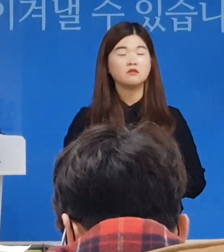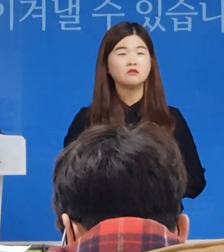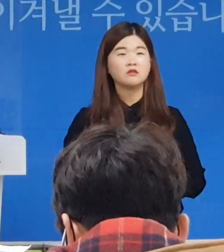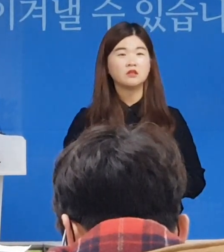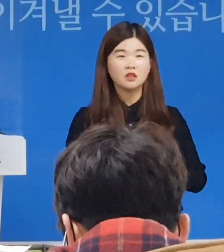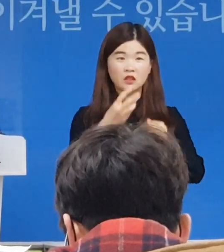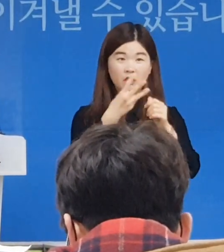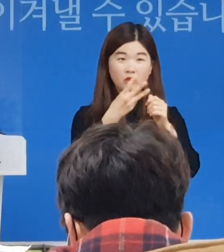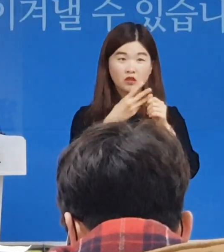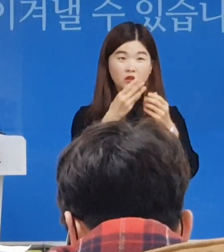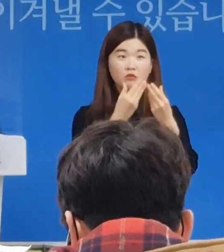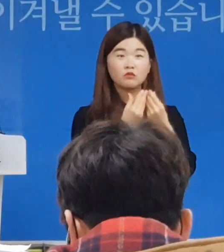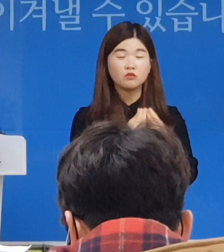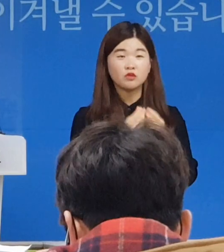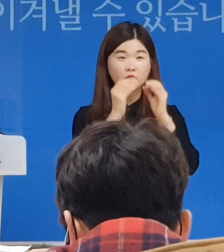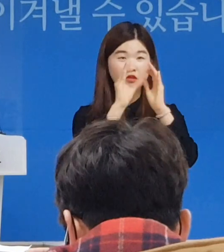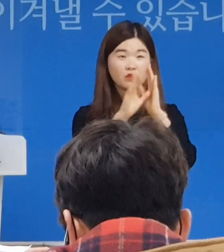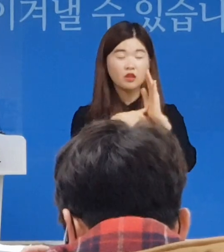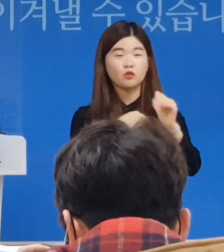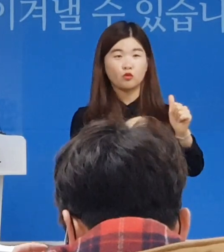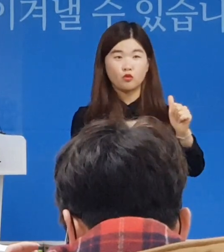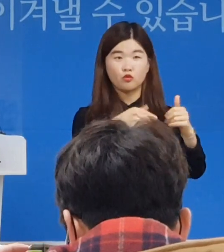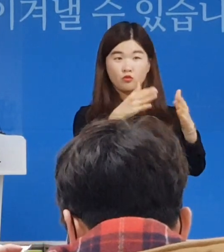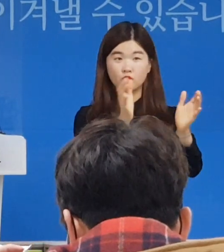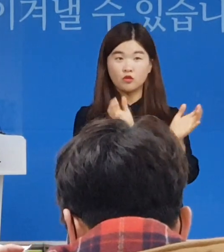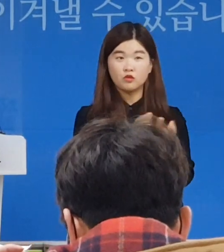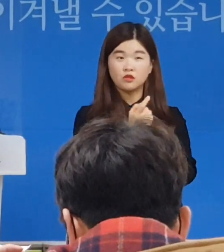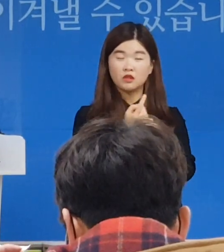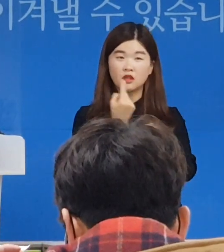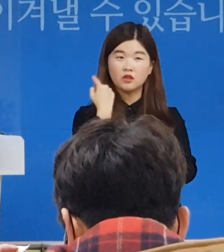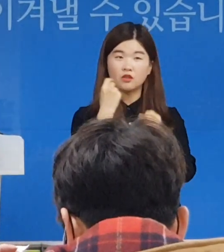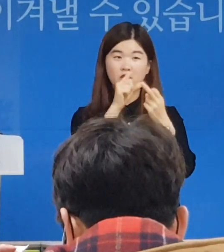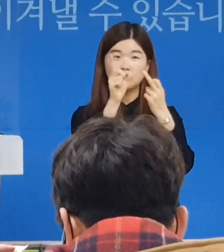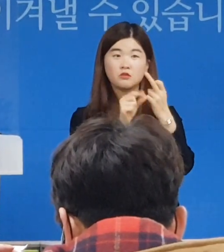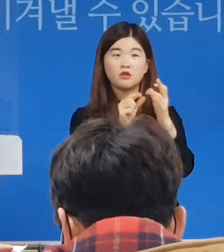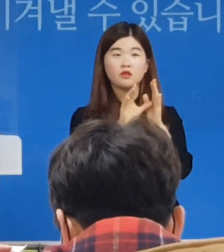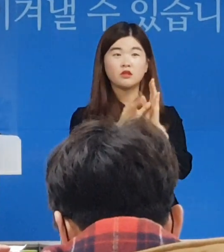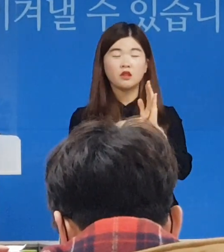세 번째 단락인데 일단 교육부가 작년 12월 달에